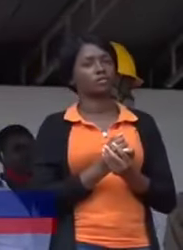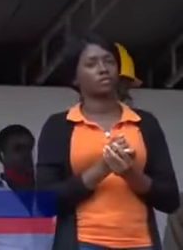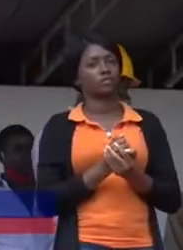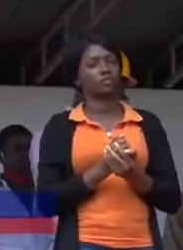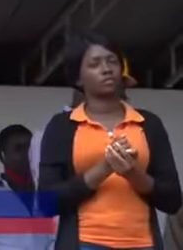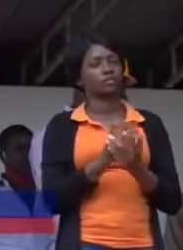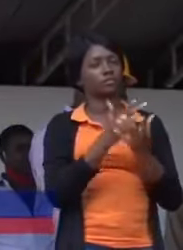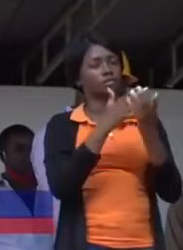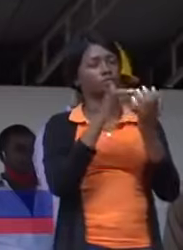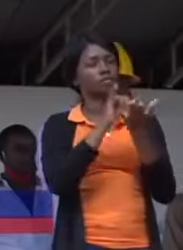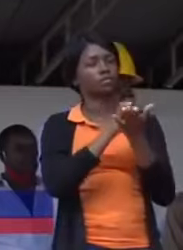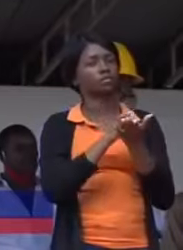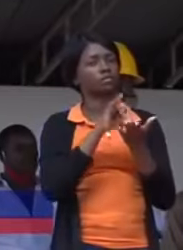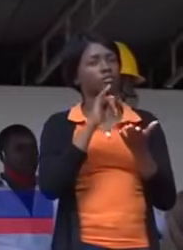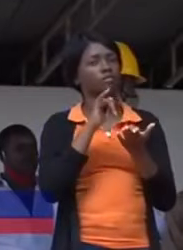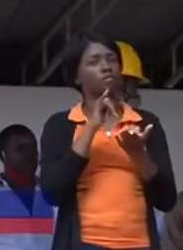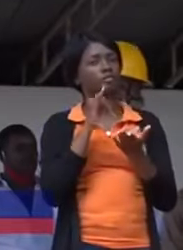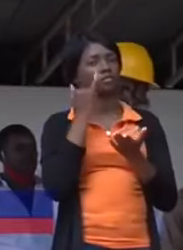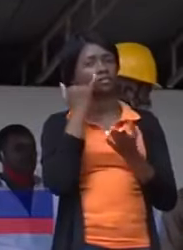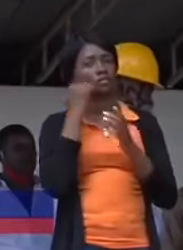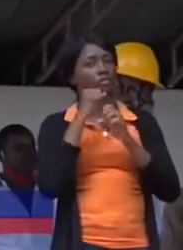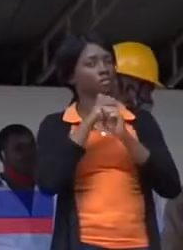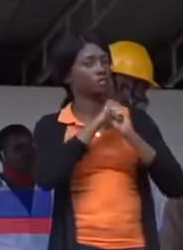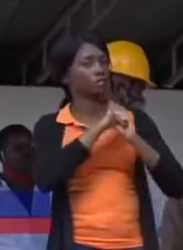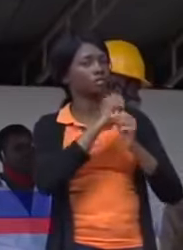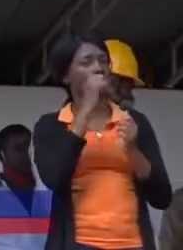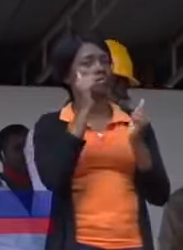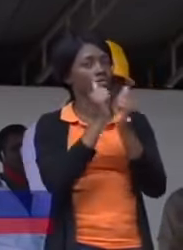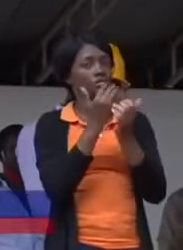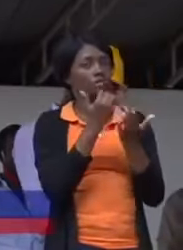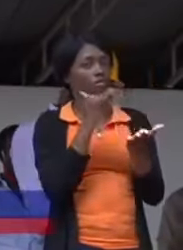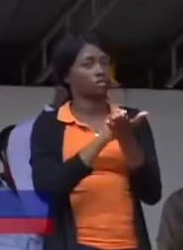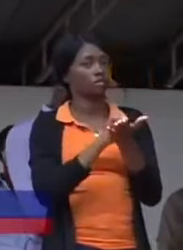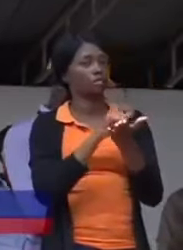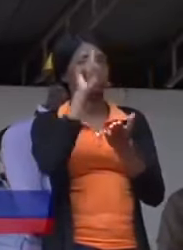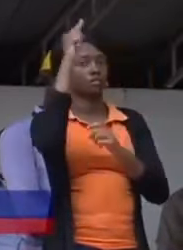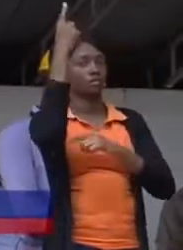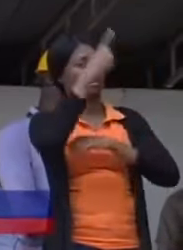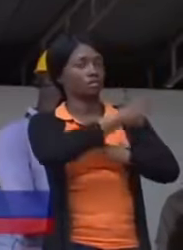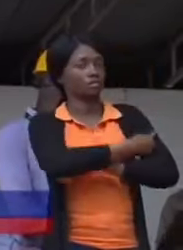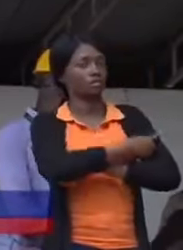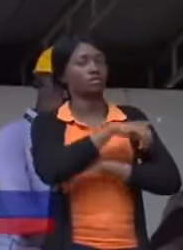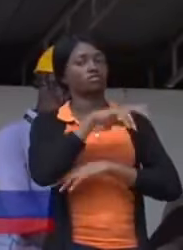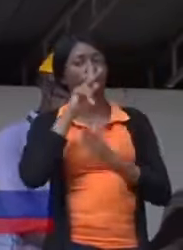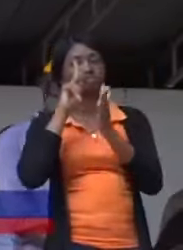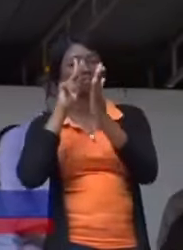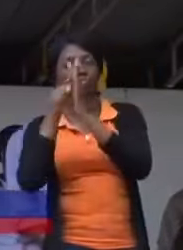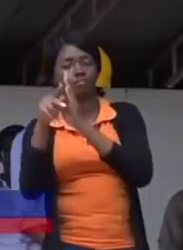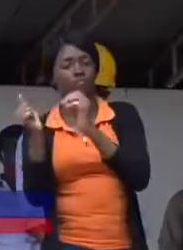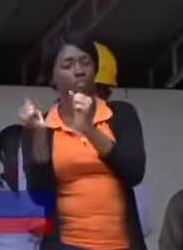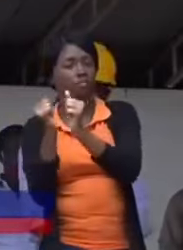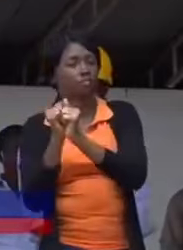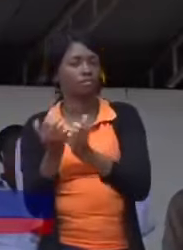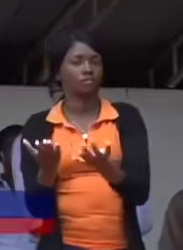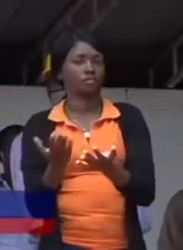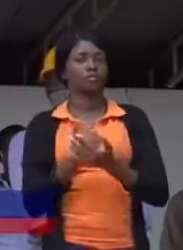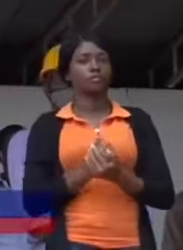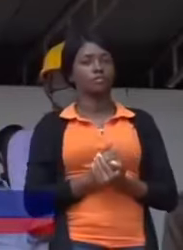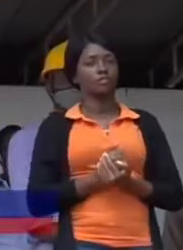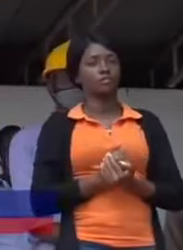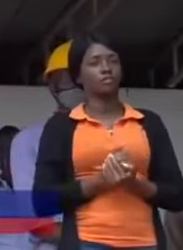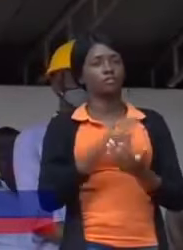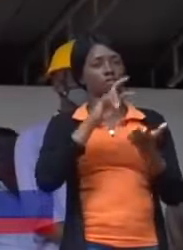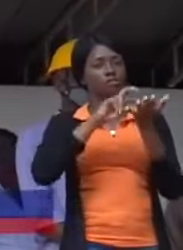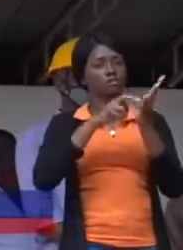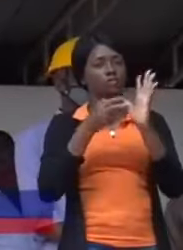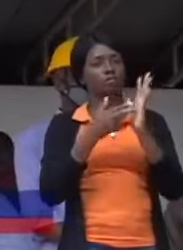nan ou décide de détruire fou avec lui. Gon jou ka privé, y a détruit ou ensemble avec lui. Ça veut